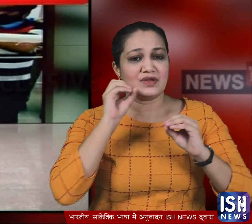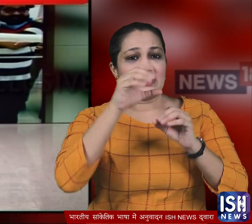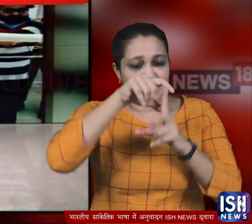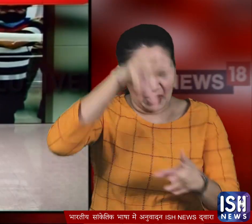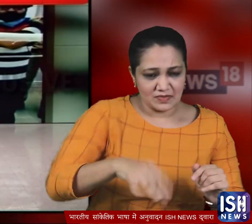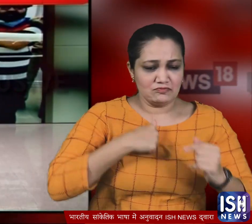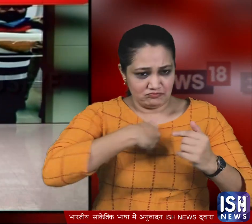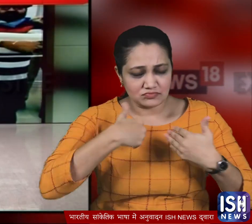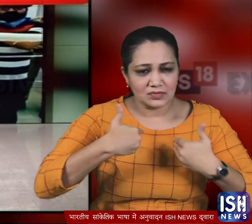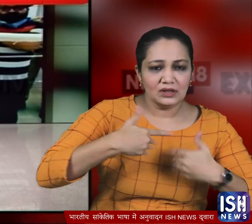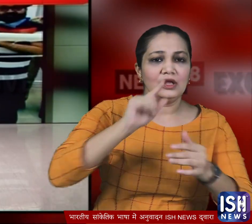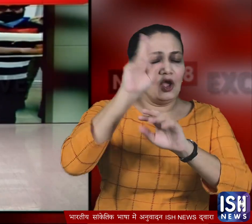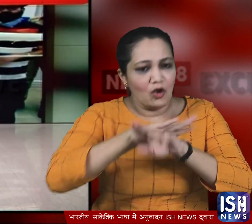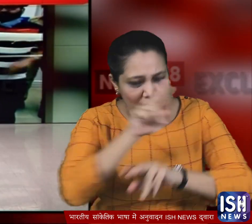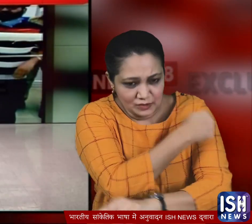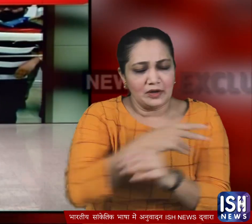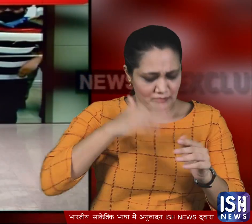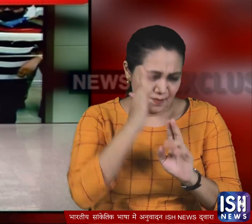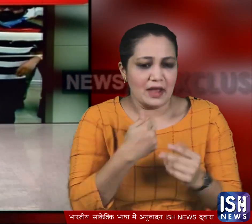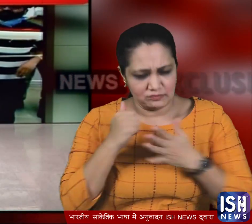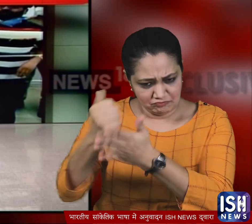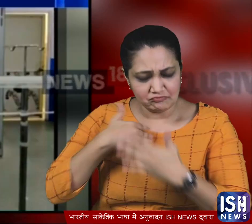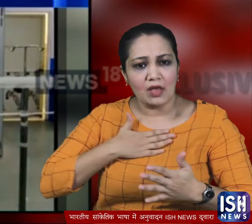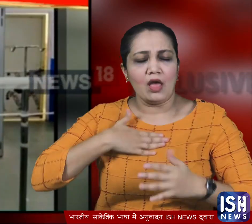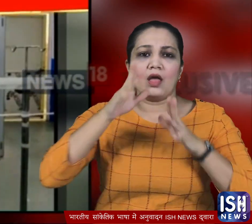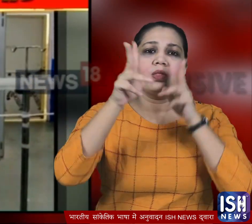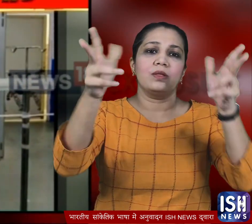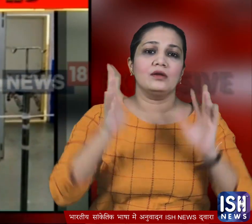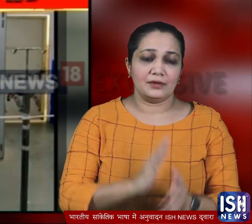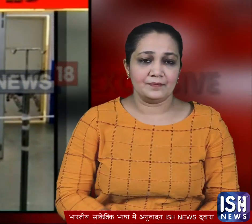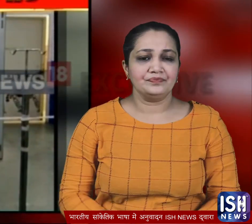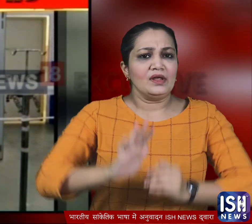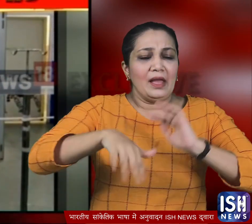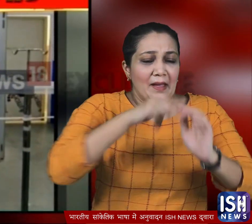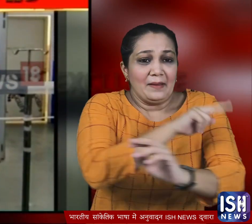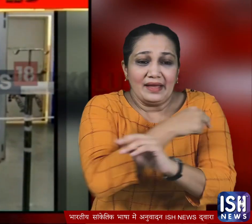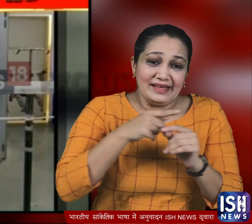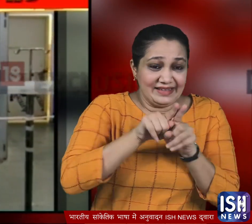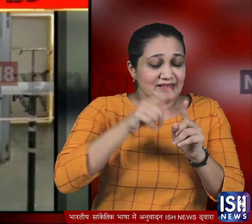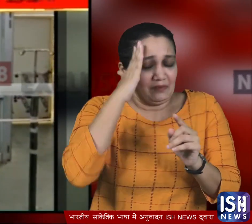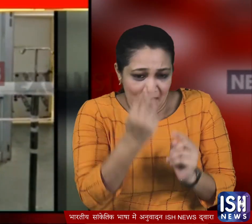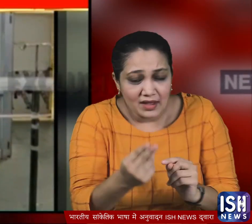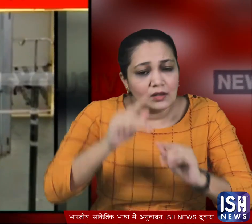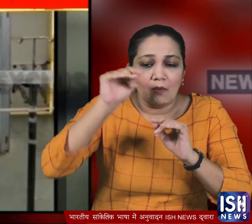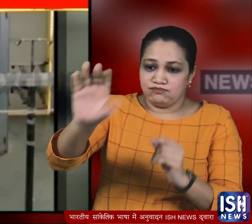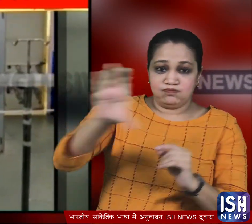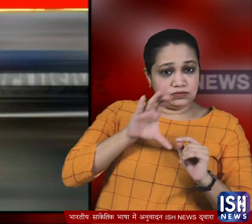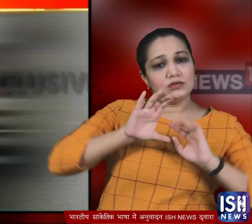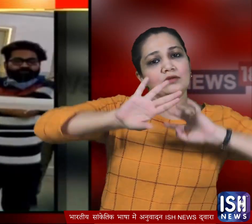अधिकारी बताकर लोगों को अस्पताल में बेड दिलवाने का भरोसा देता था और बेड दिलवाने के नाम पर उनसे मोटी